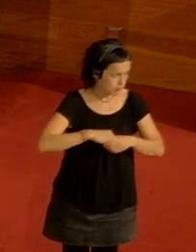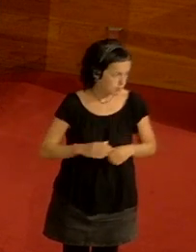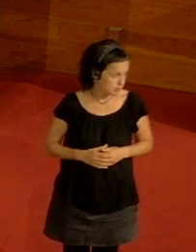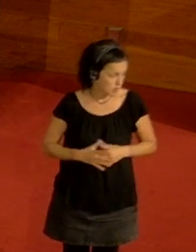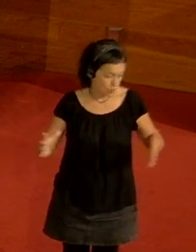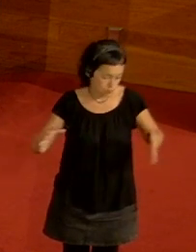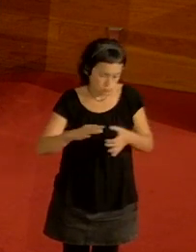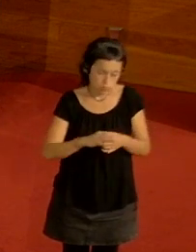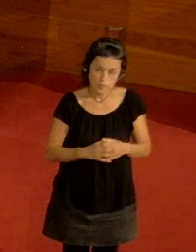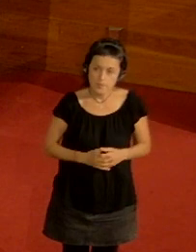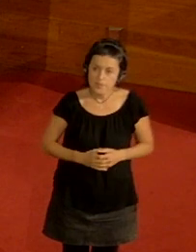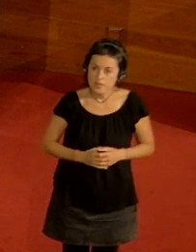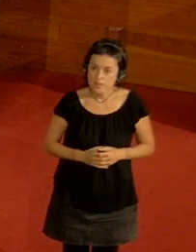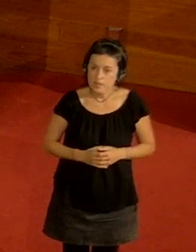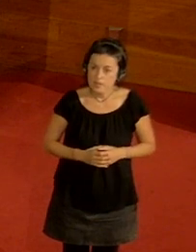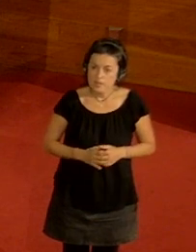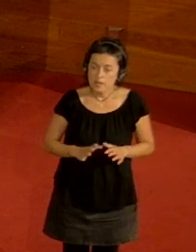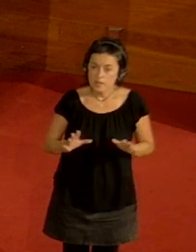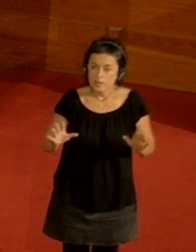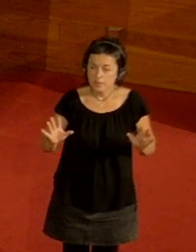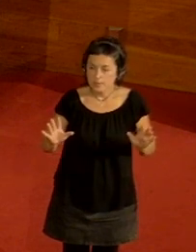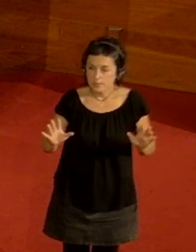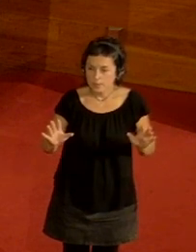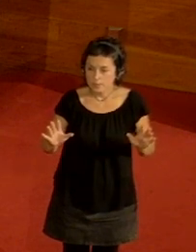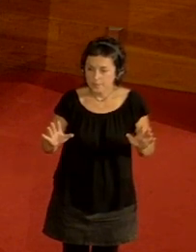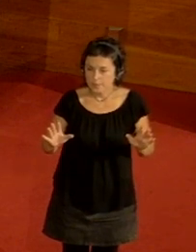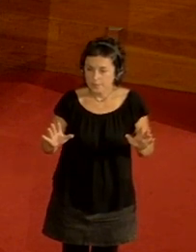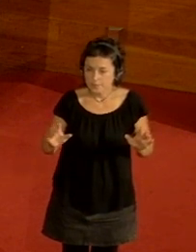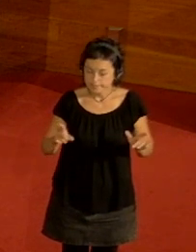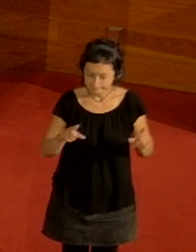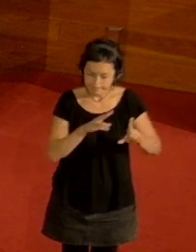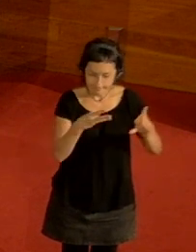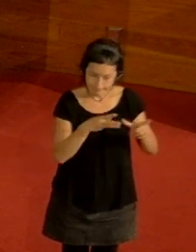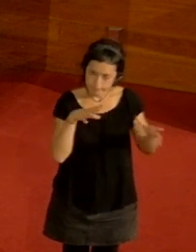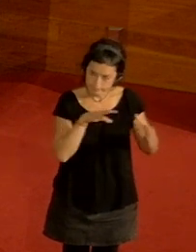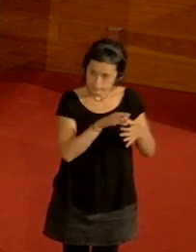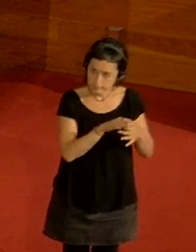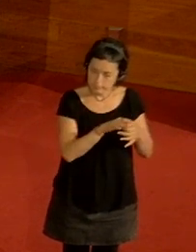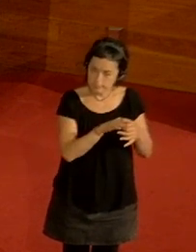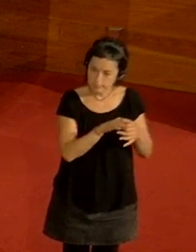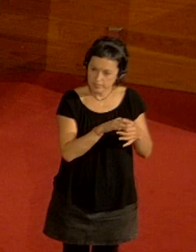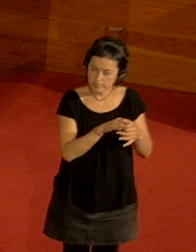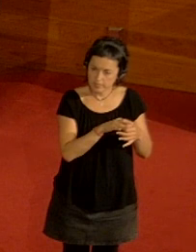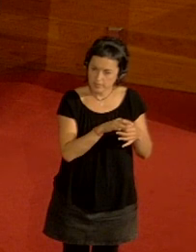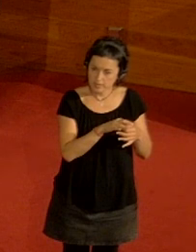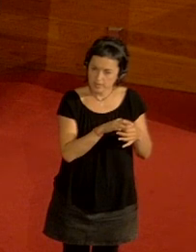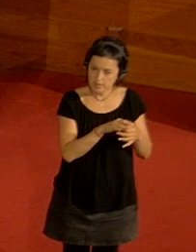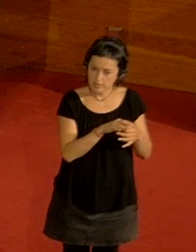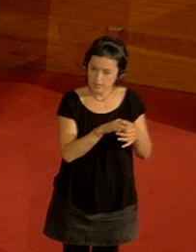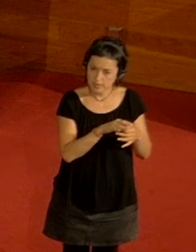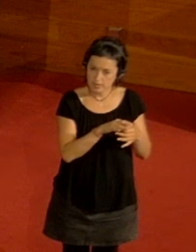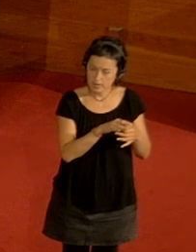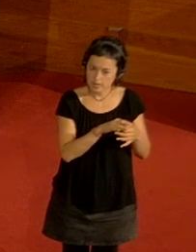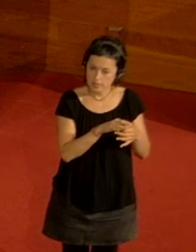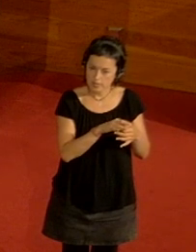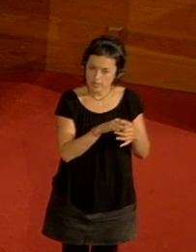sin embargo en relación a los dominios sí que también hay hay mucho